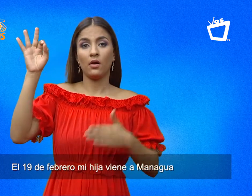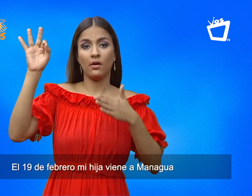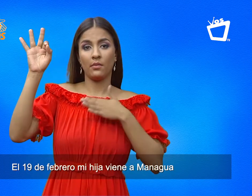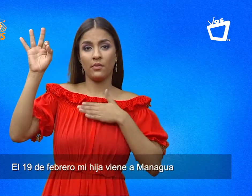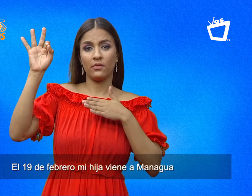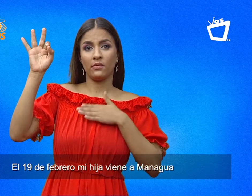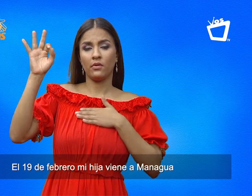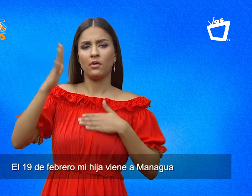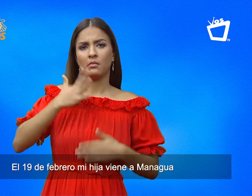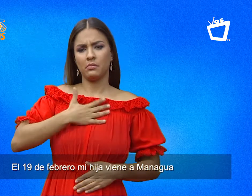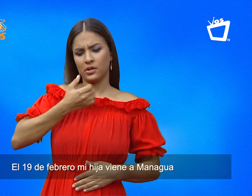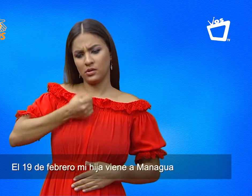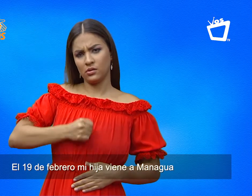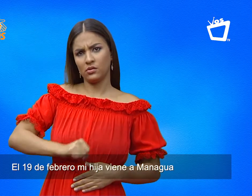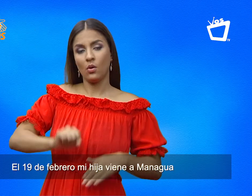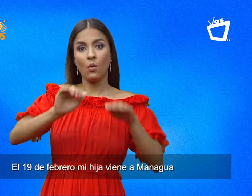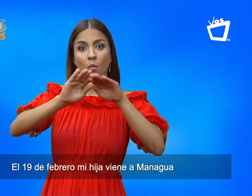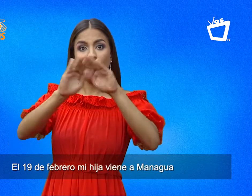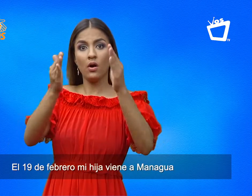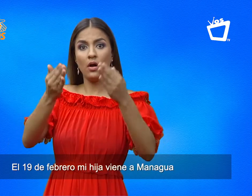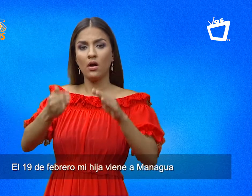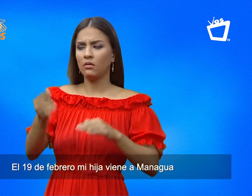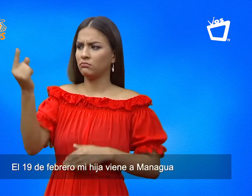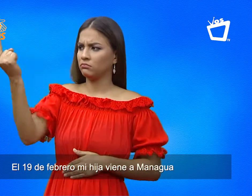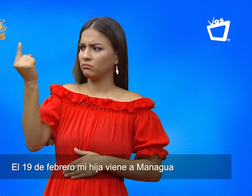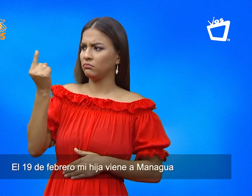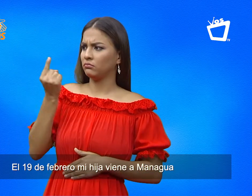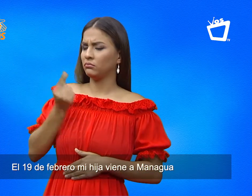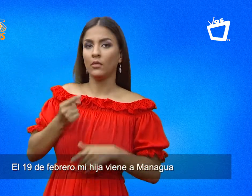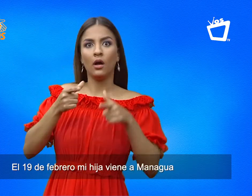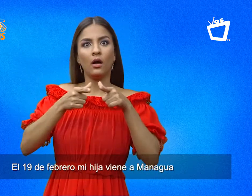el 19 de febrero mi hija viene a managua